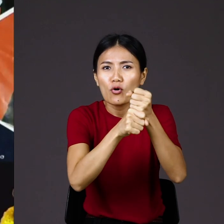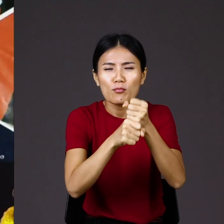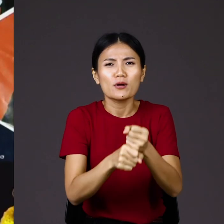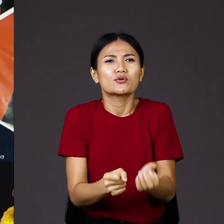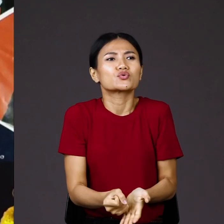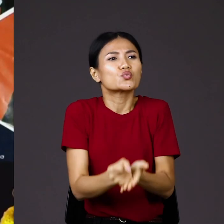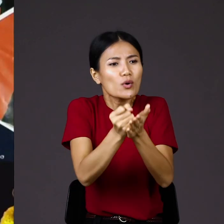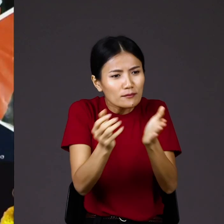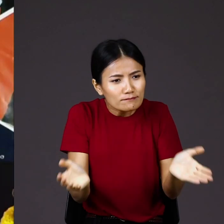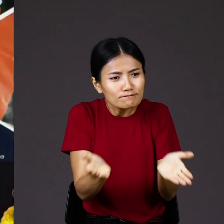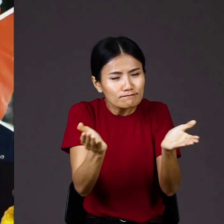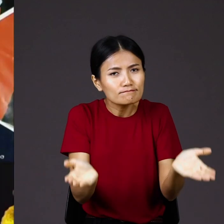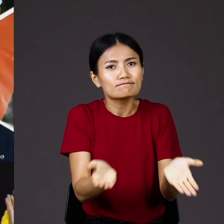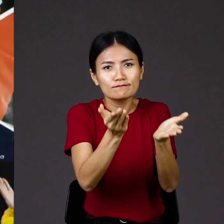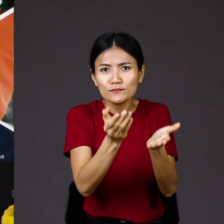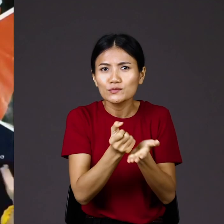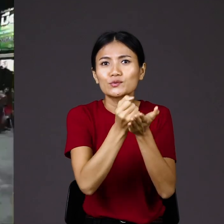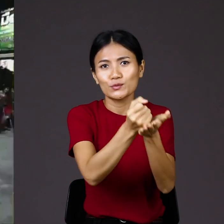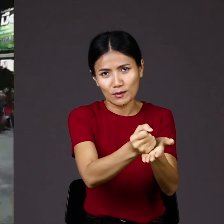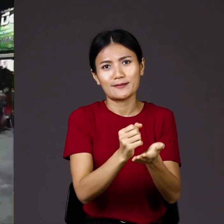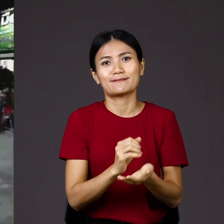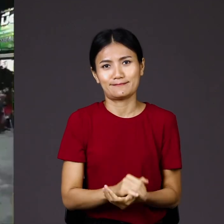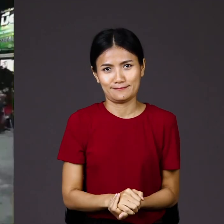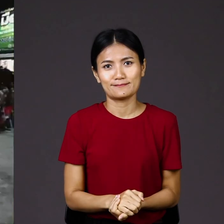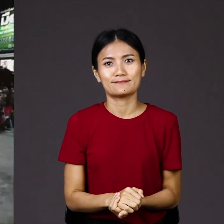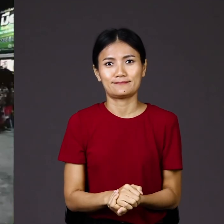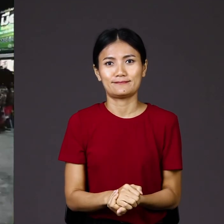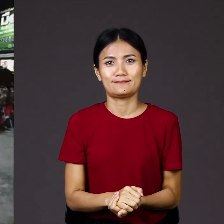ำลังชุมนุมอยู่ทั่วประเทศเวลานี้ครับ